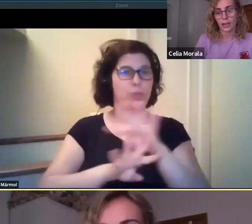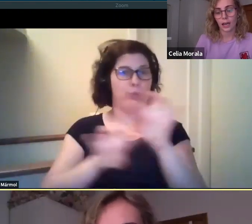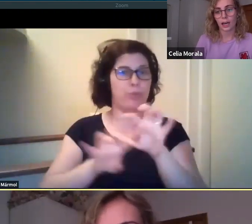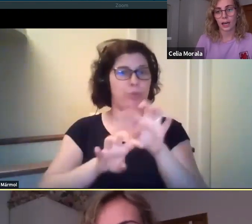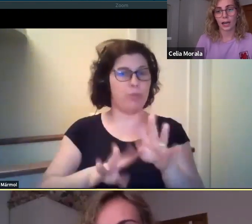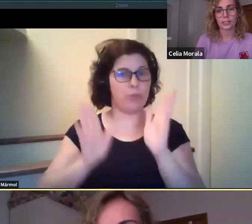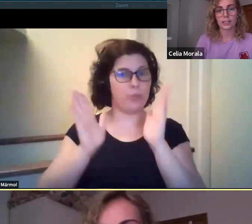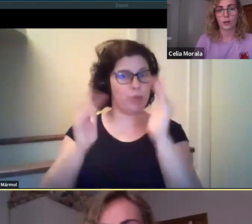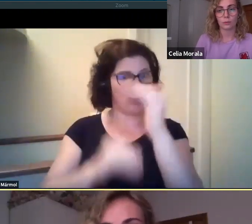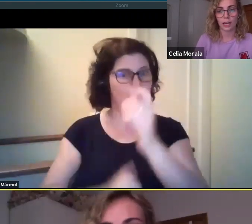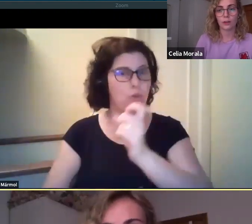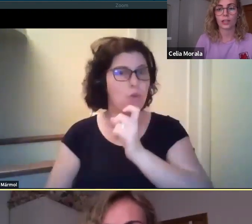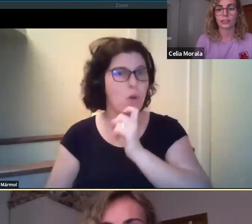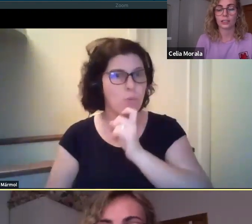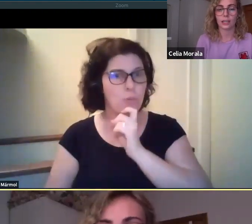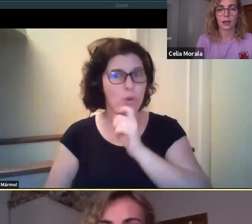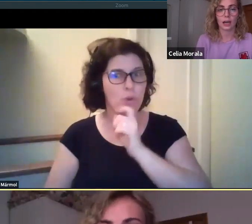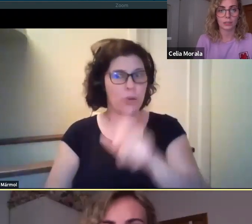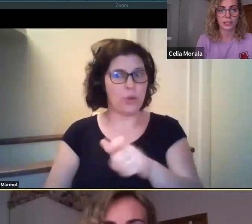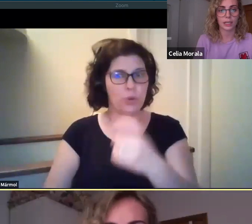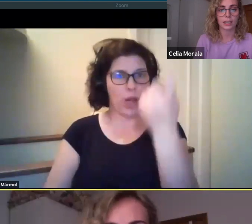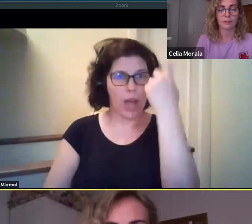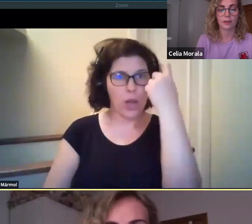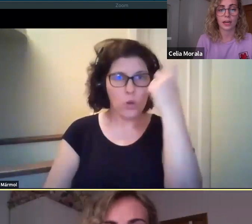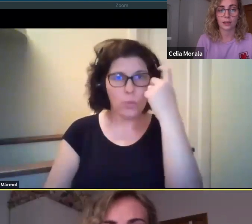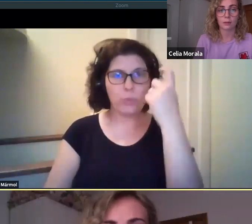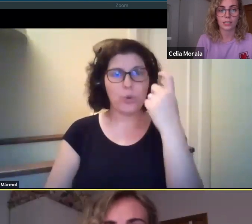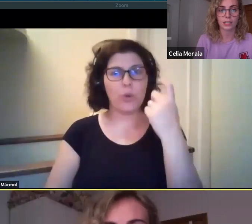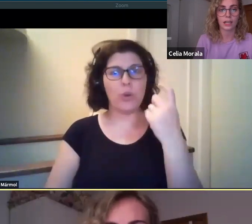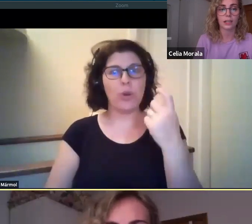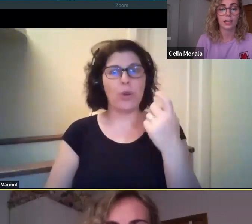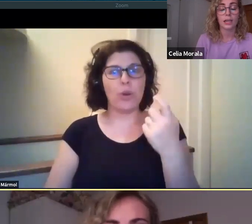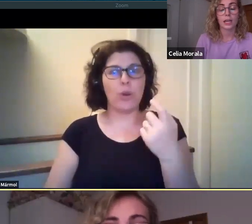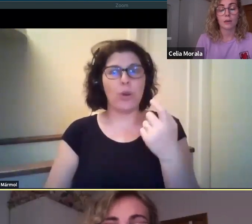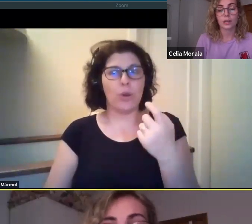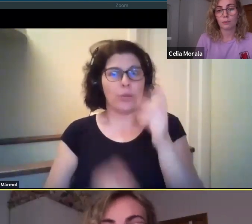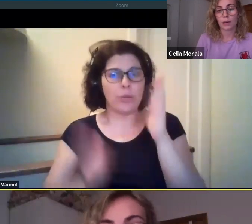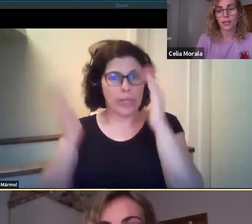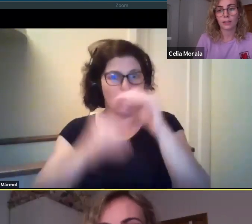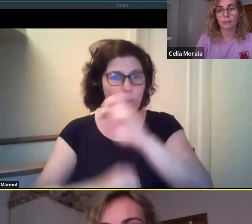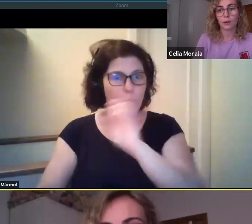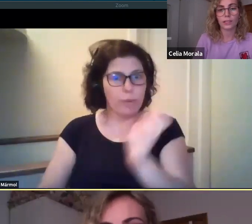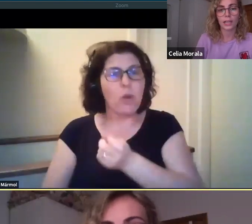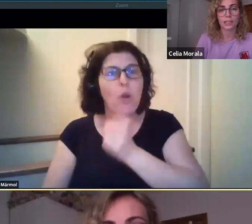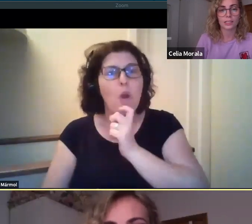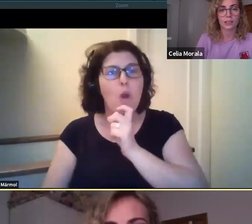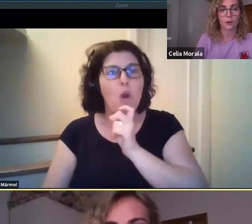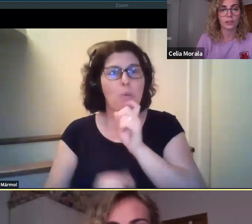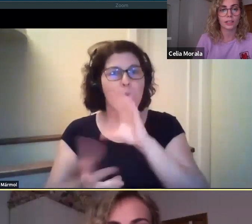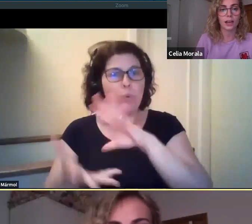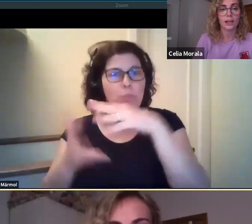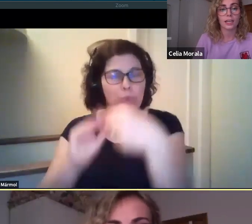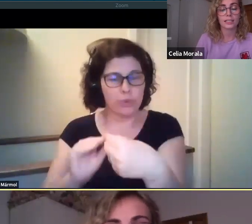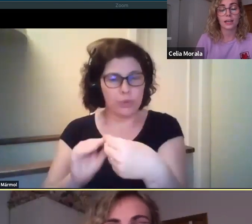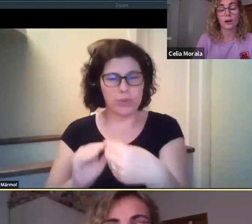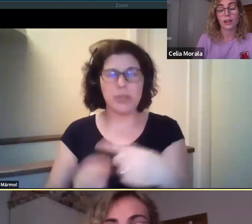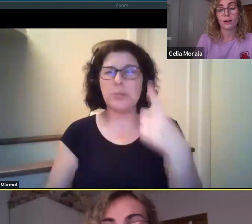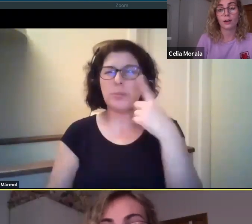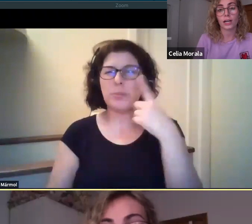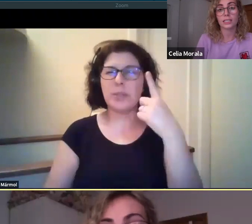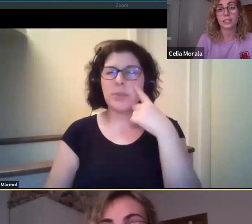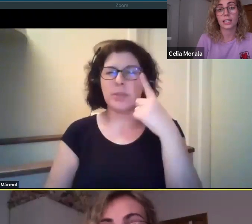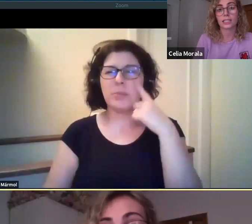atender a este alumnado y atender a materia a la diversidad. La principal dificultad que se encuentra es